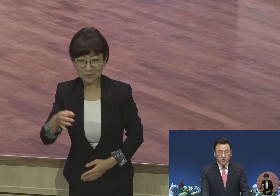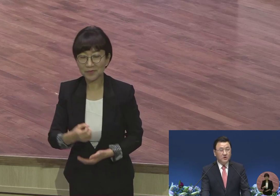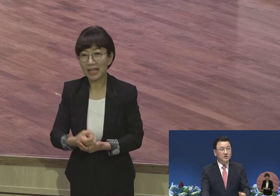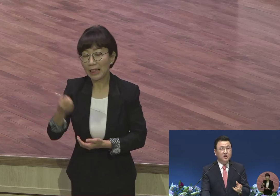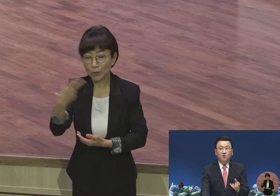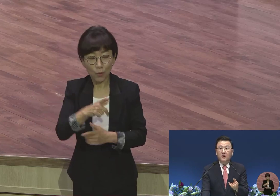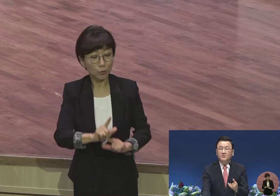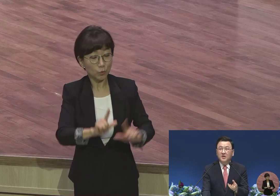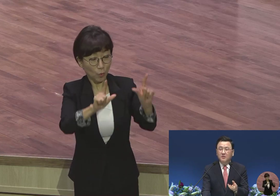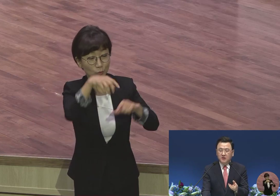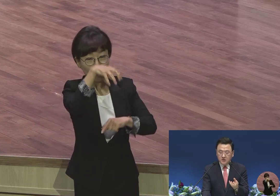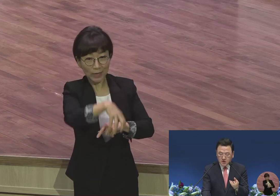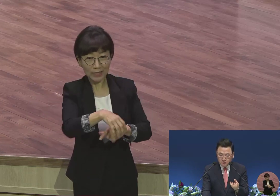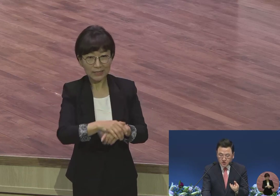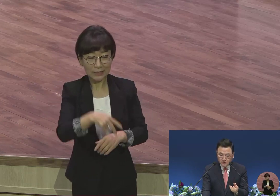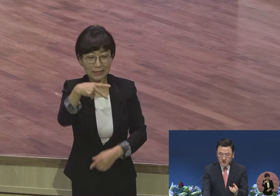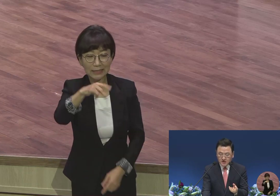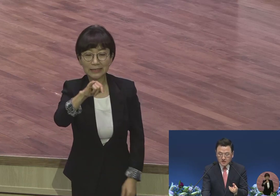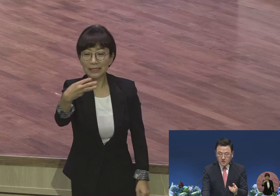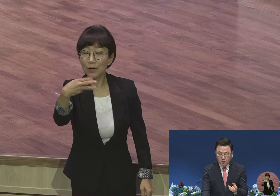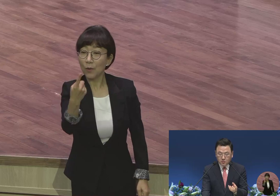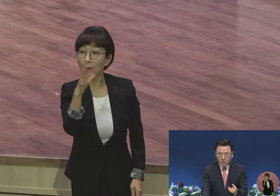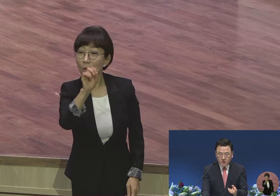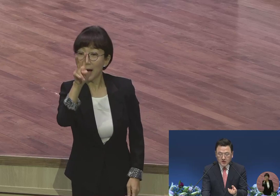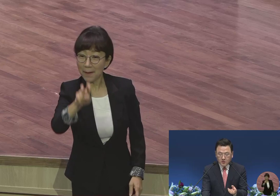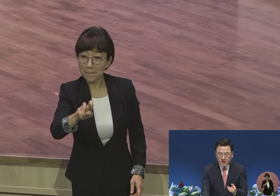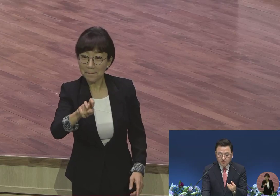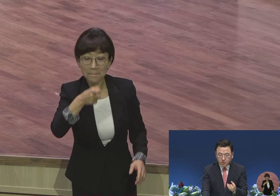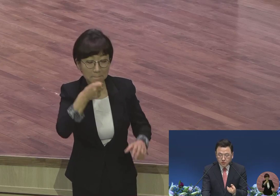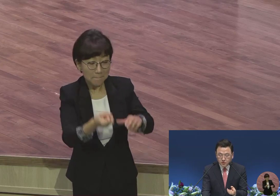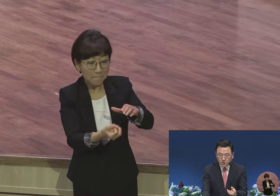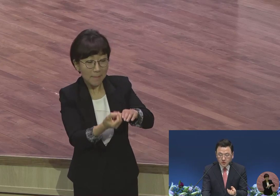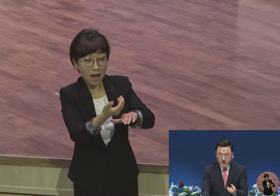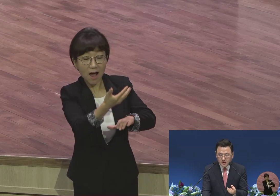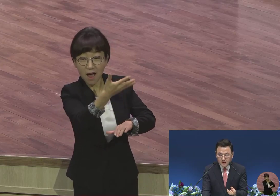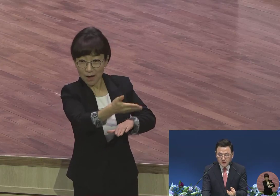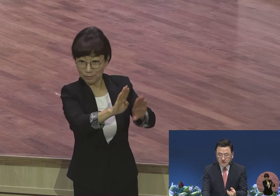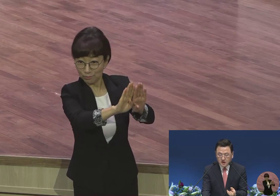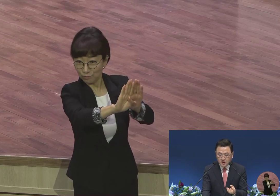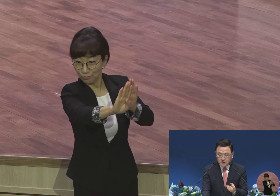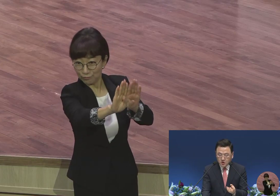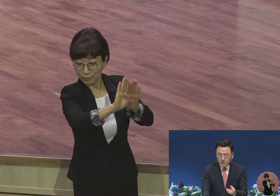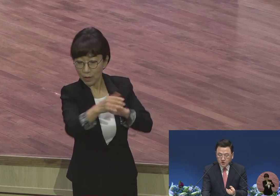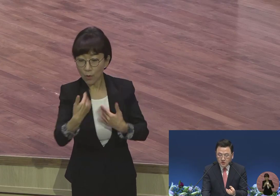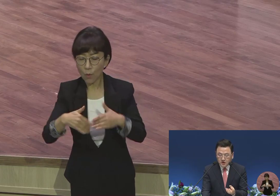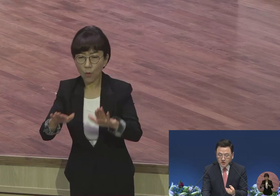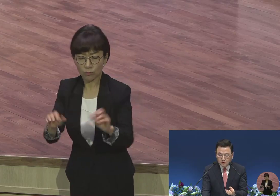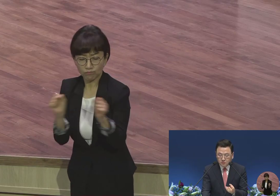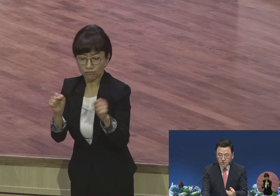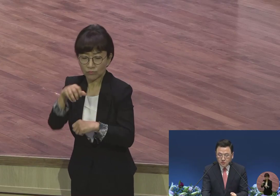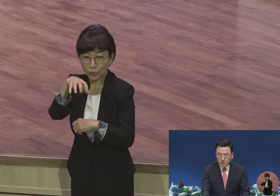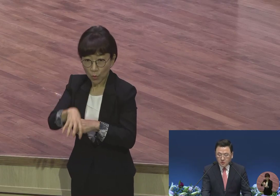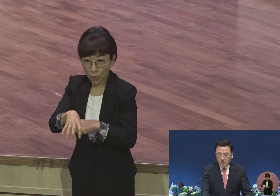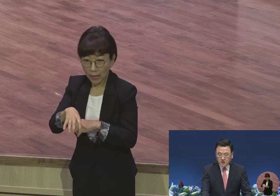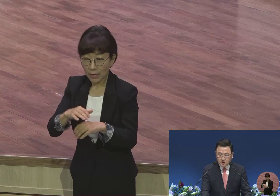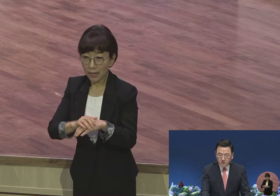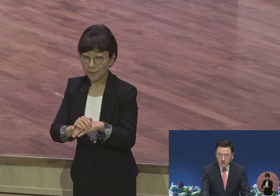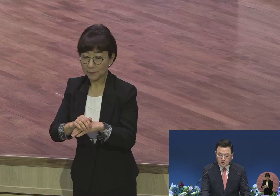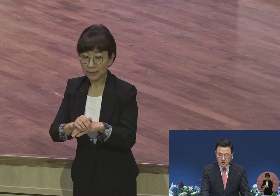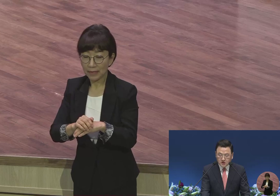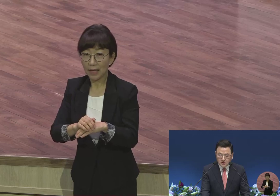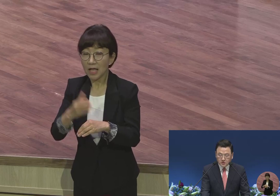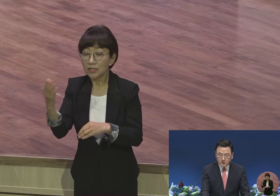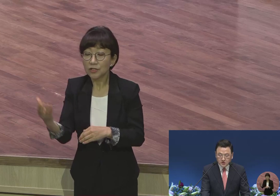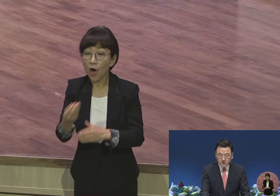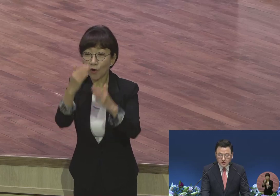그리고 동쪽에는 실로암 샘이 있는 샘문입니다. 오늘 본문에 나와 있는 북쪽에 있는 성전에 이르는 문으로